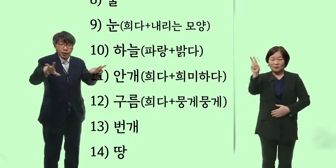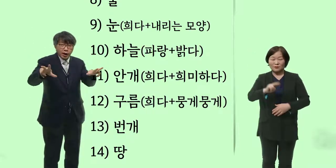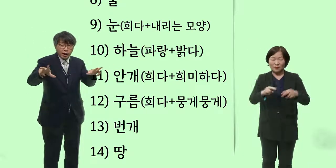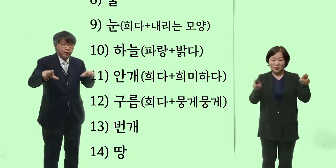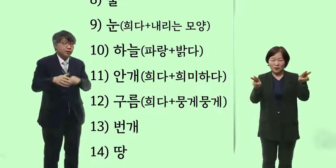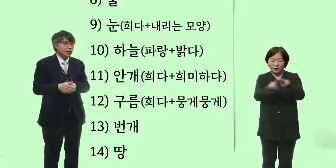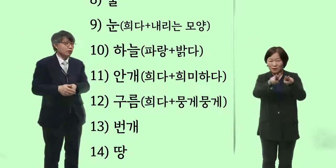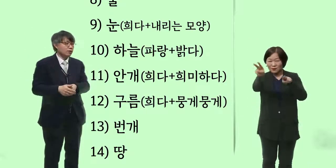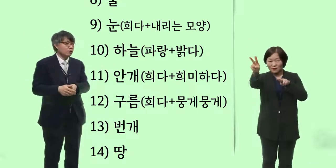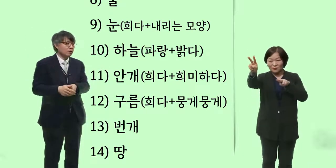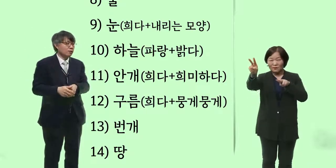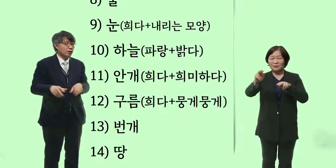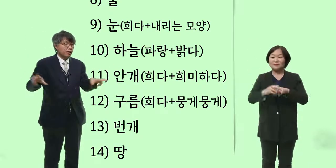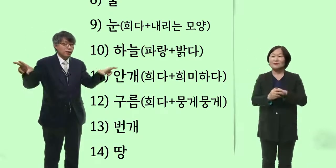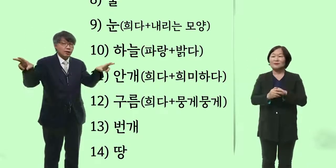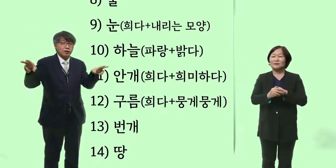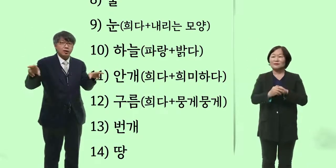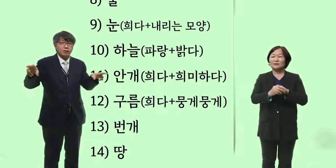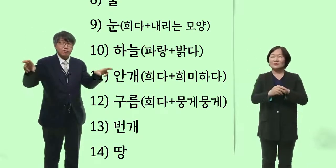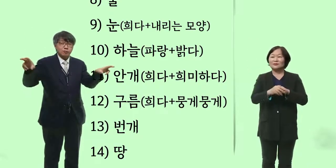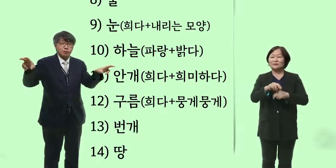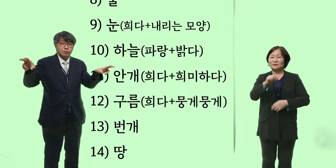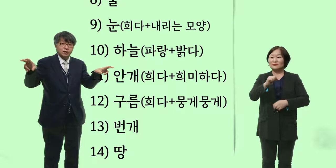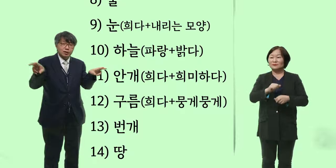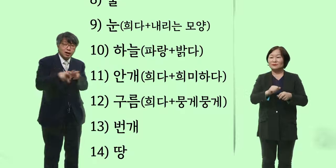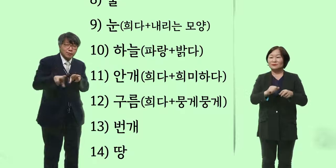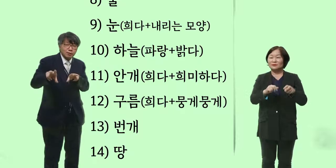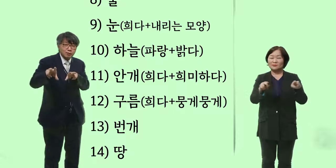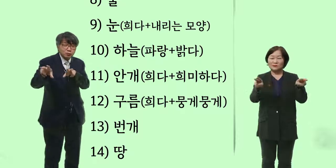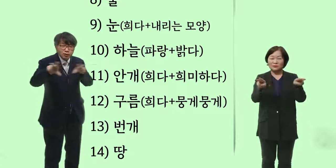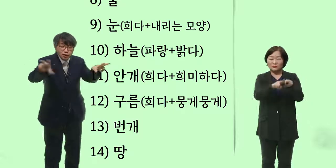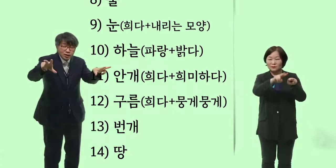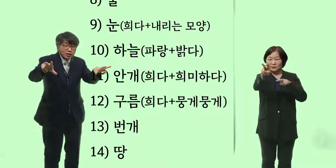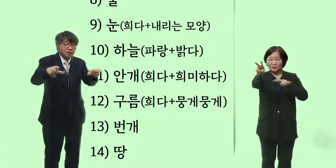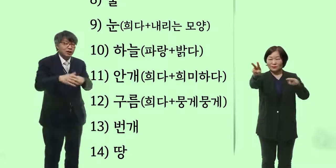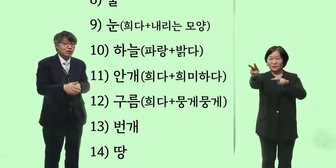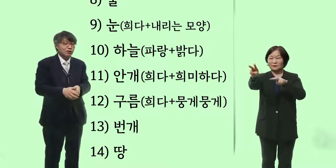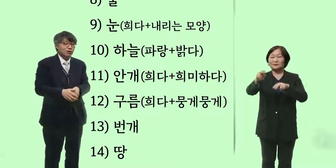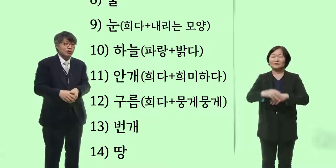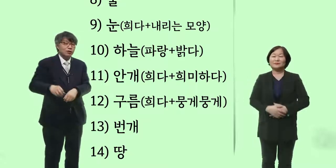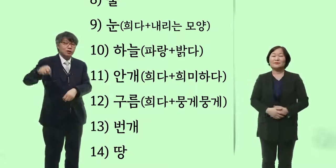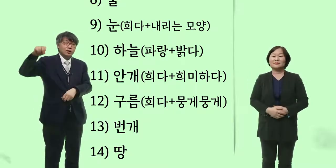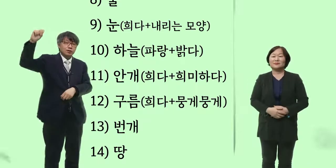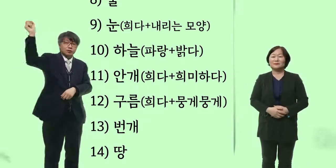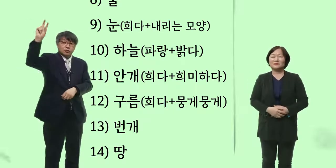번개 이렇게 할 수도 있습니다. 번개 이렇게 구름이 탁 마담에 쫙 치는 거잖아요, 그죠? 그리고